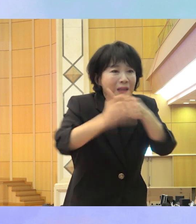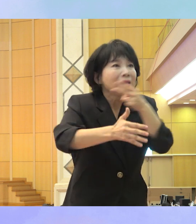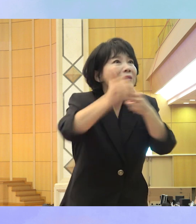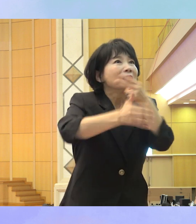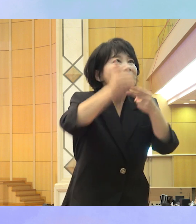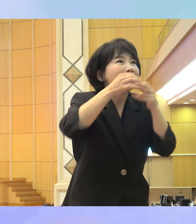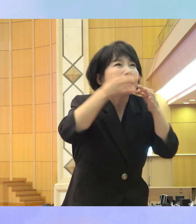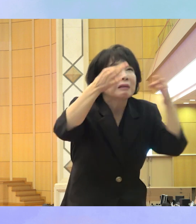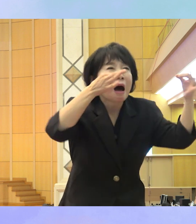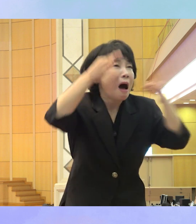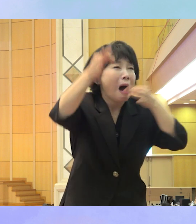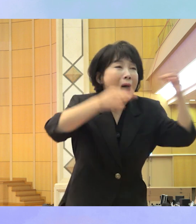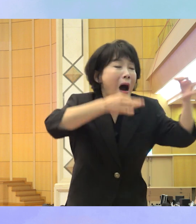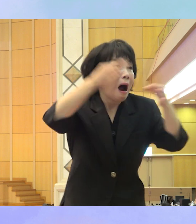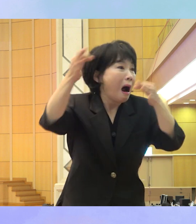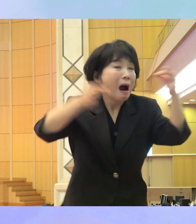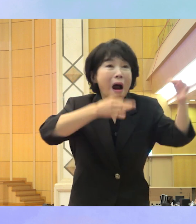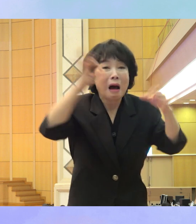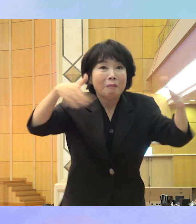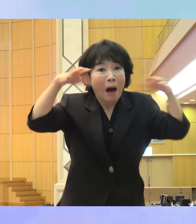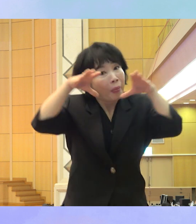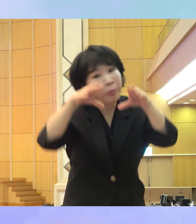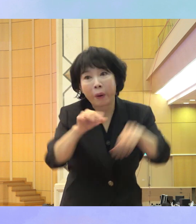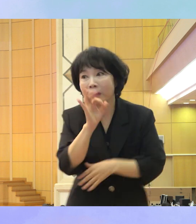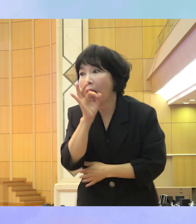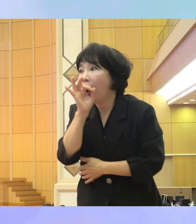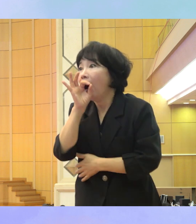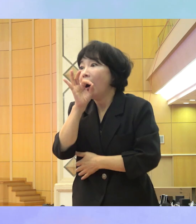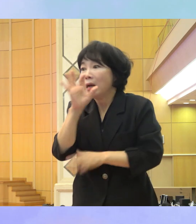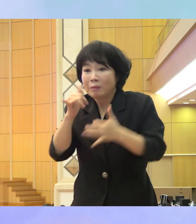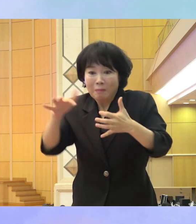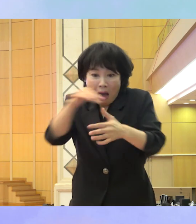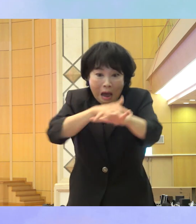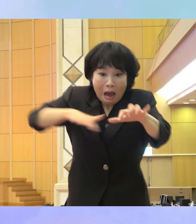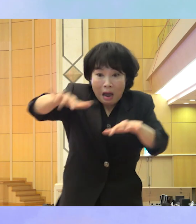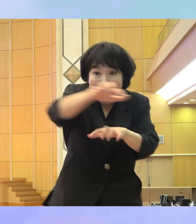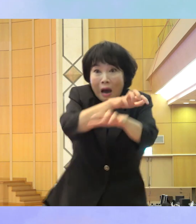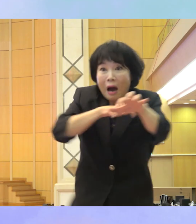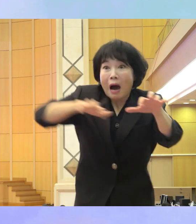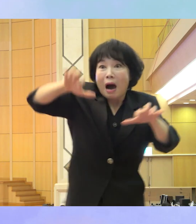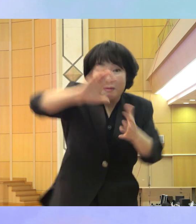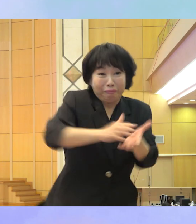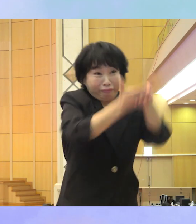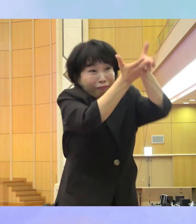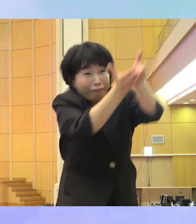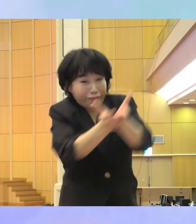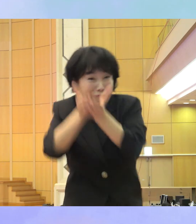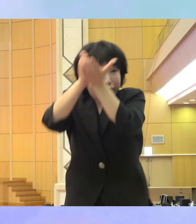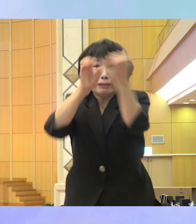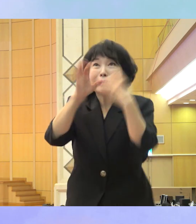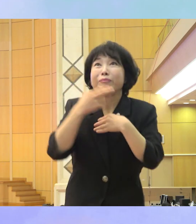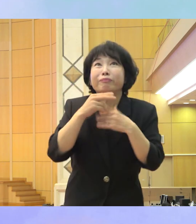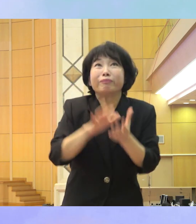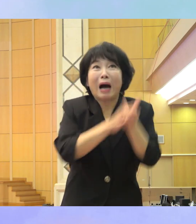신을 아무리 찾아봐도 세상 노래가사 문양 아무리 불러봐도 대답이 없어요. 응답이